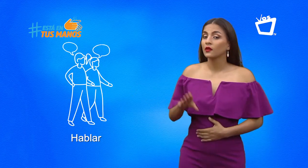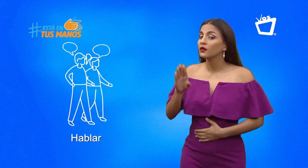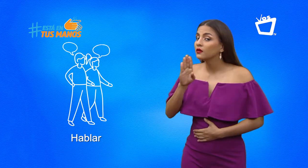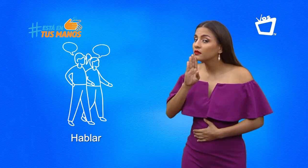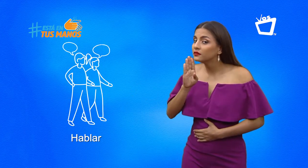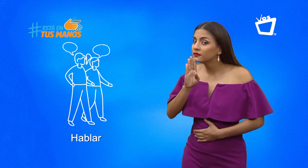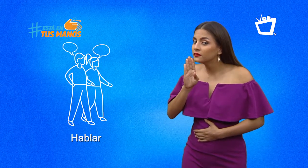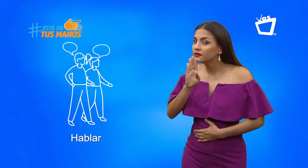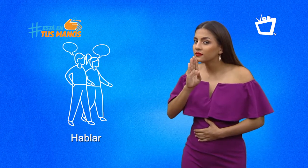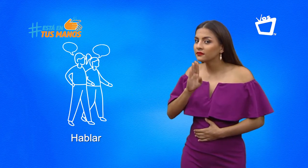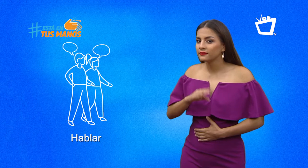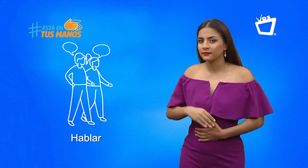hablar